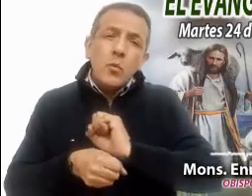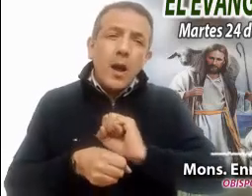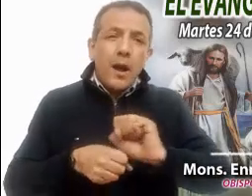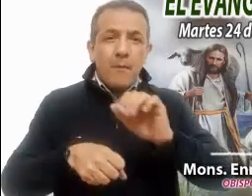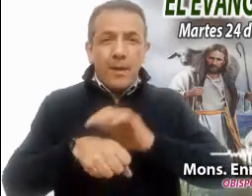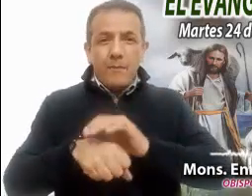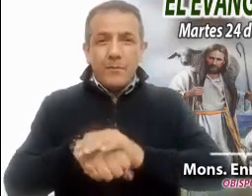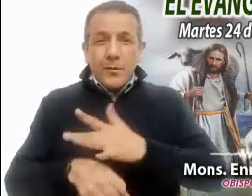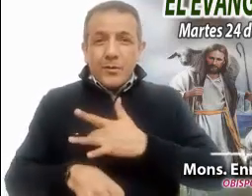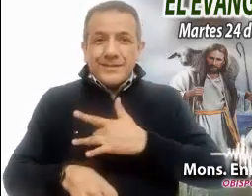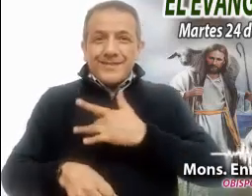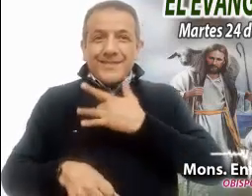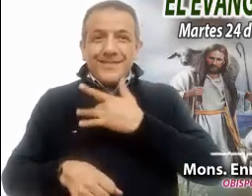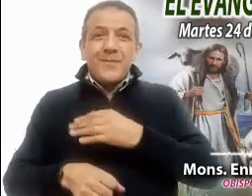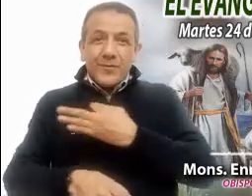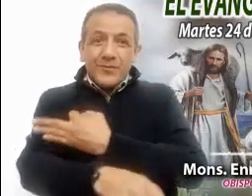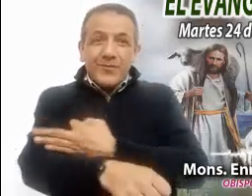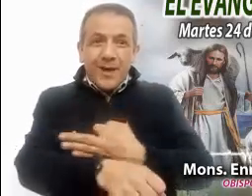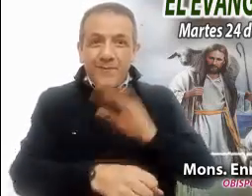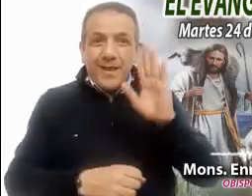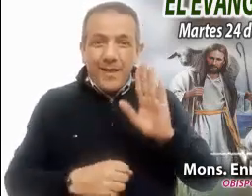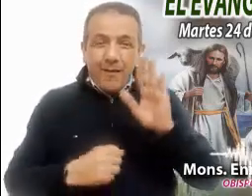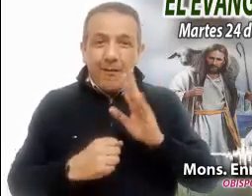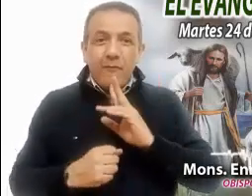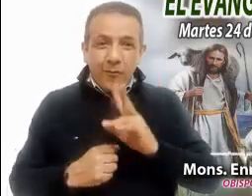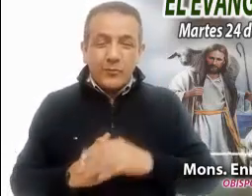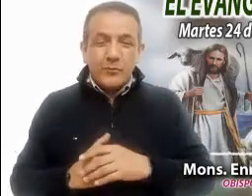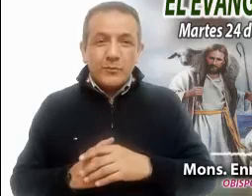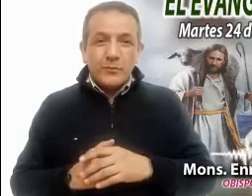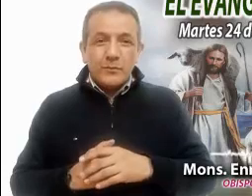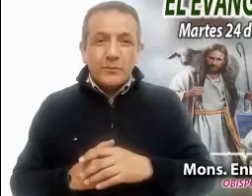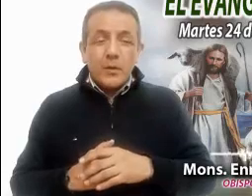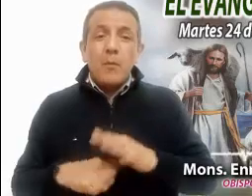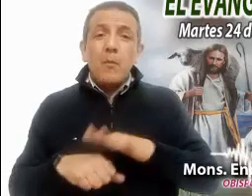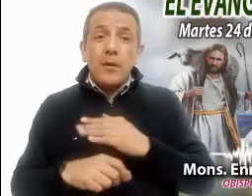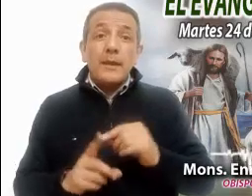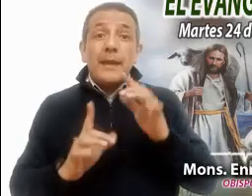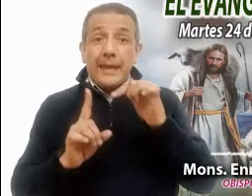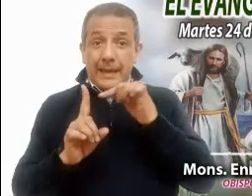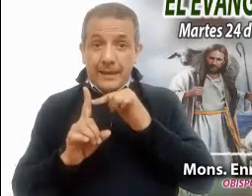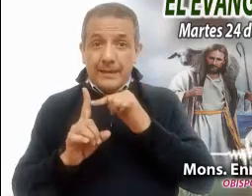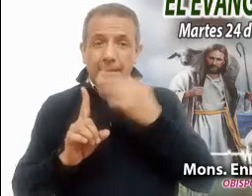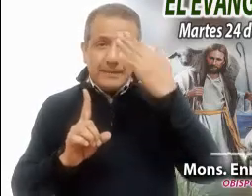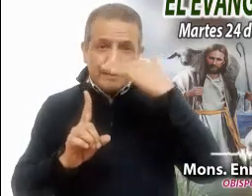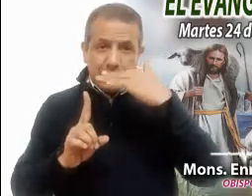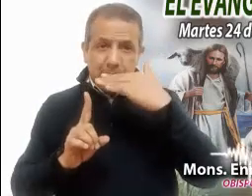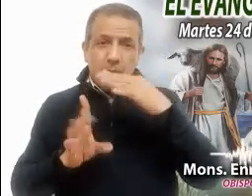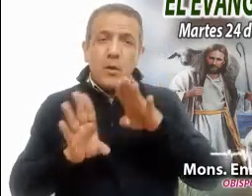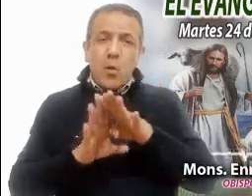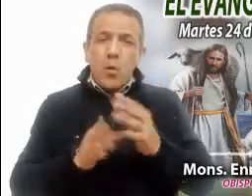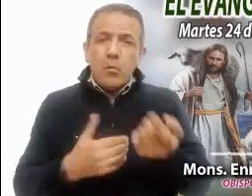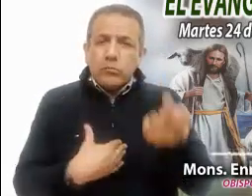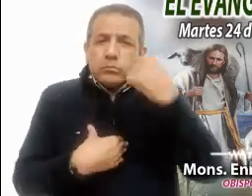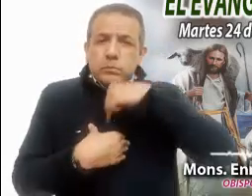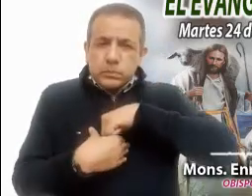amiga que tiene el acento familiar, directo, de quien sabe qué fibras tocar.